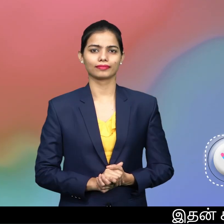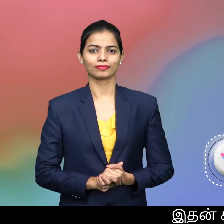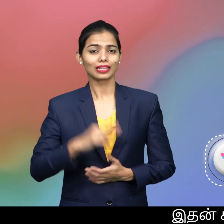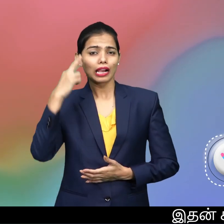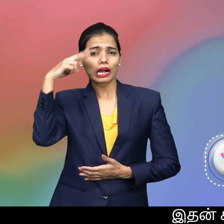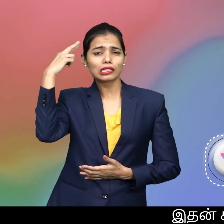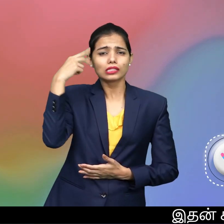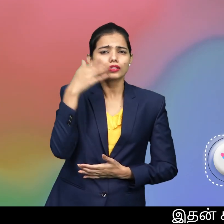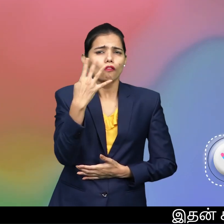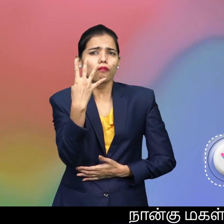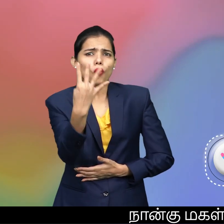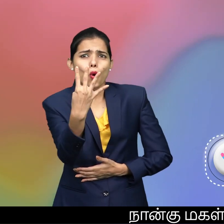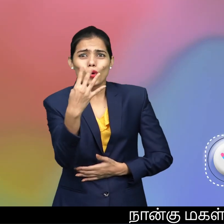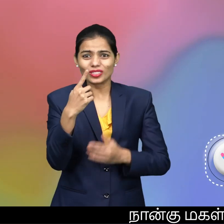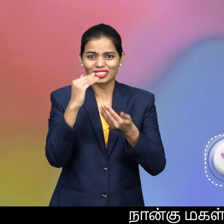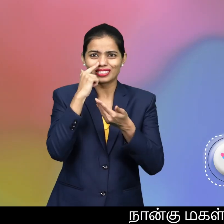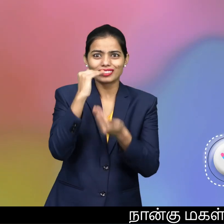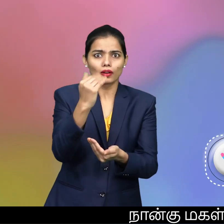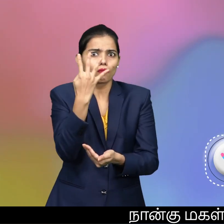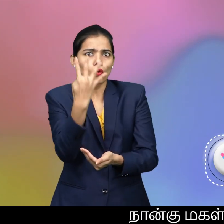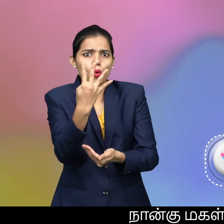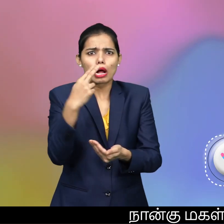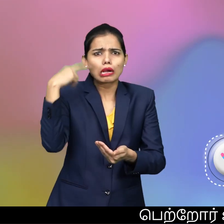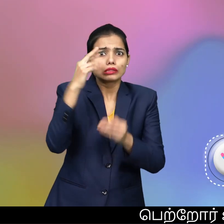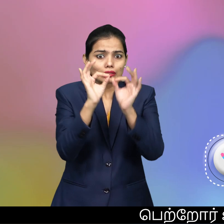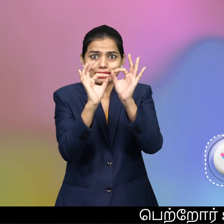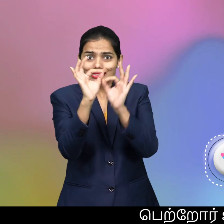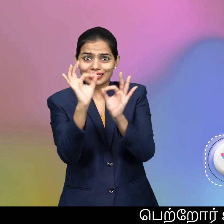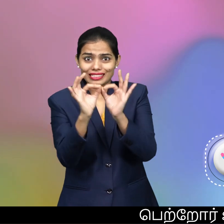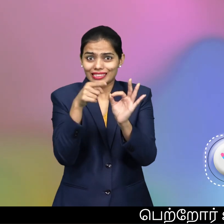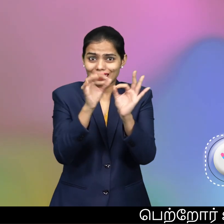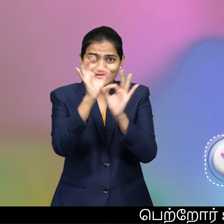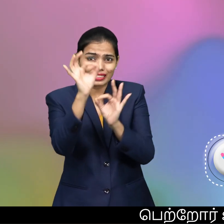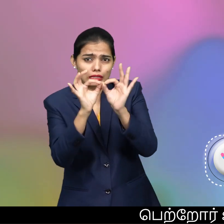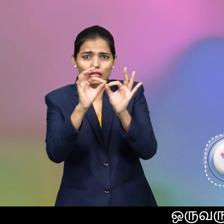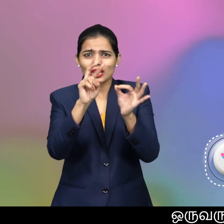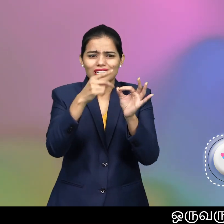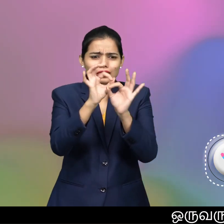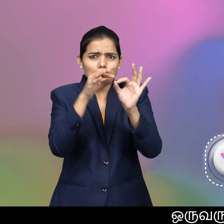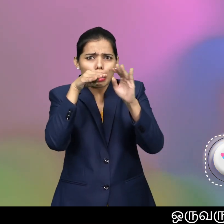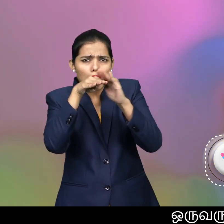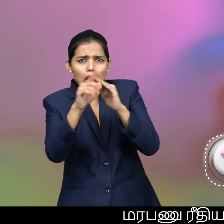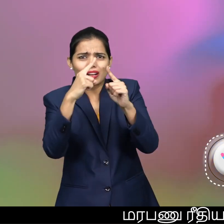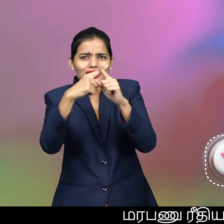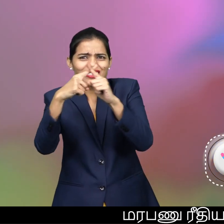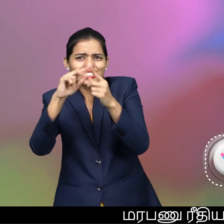இதன் காரணமாக நான்கு மகள் உயிரணுக்களும் பெற்றோர் உயிரணு மற்றும் ஒருவருக்கொருவர் மரபணு